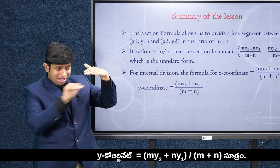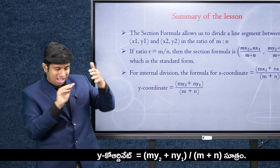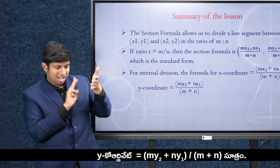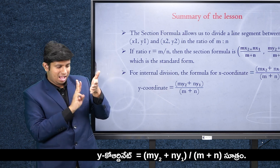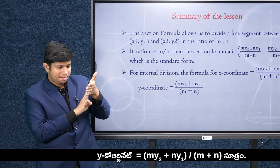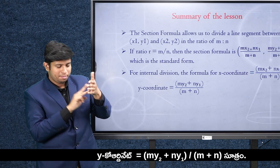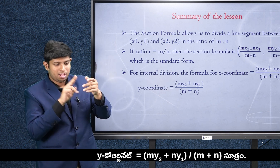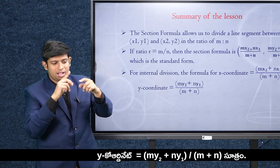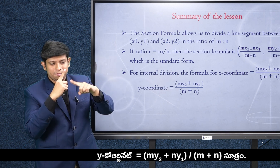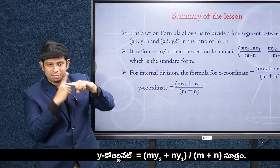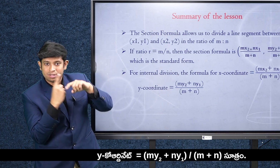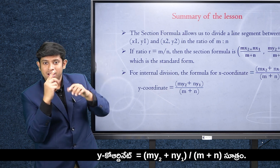y కోఆర్డినేట్